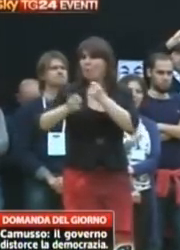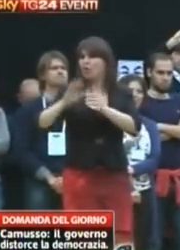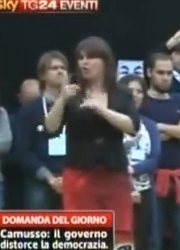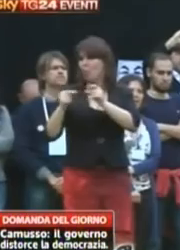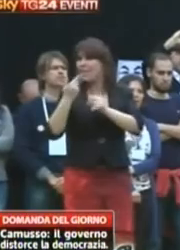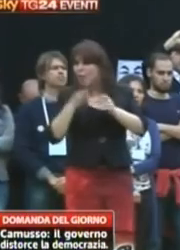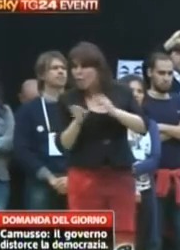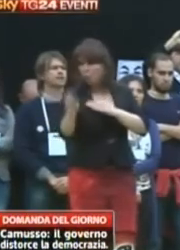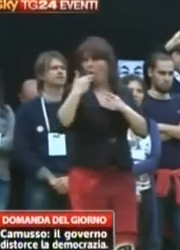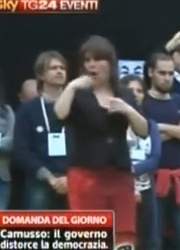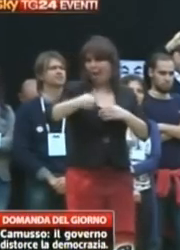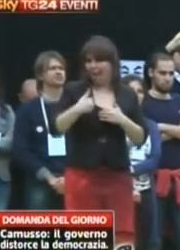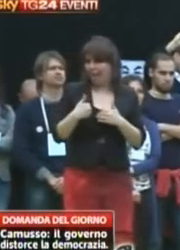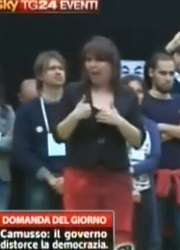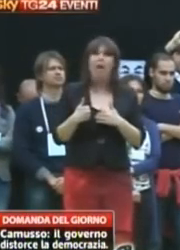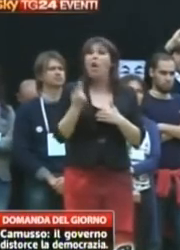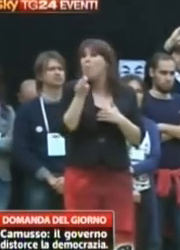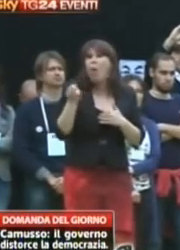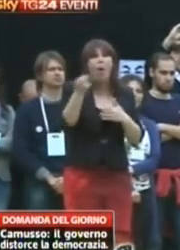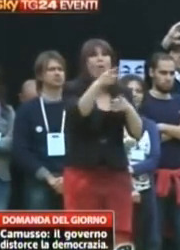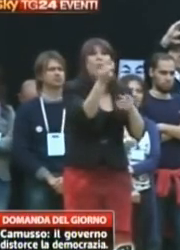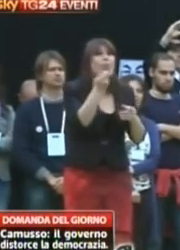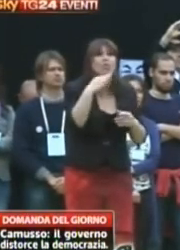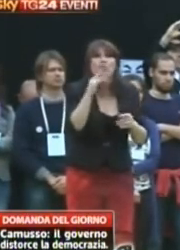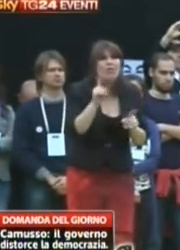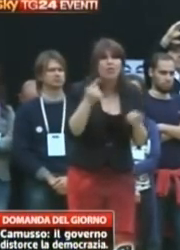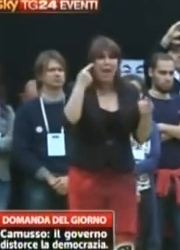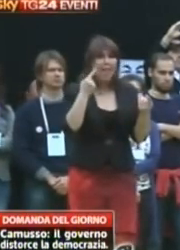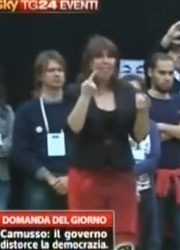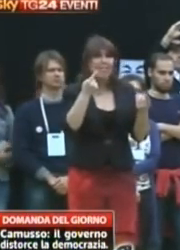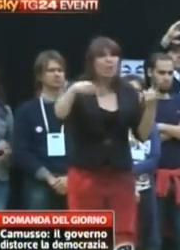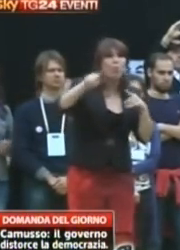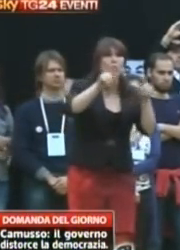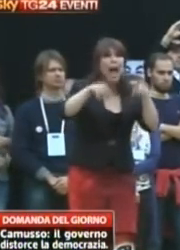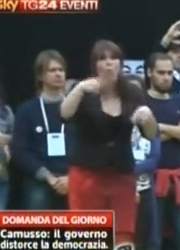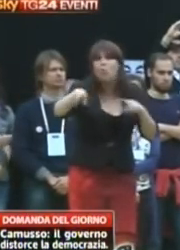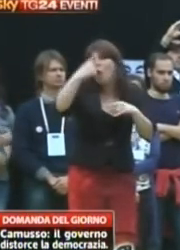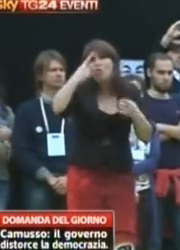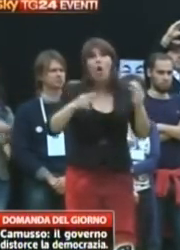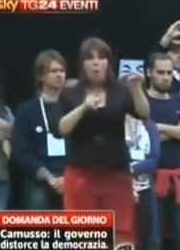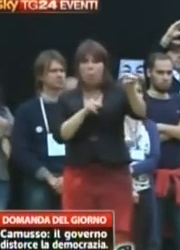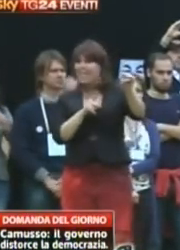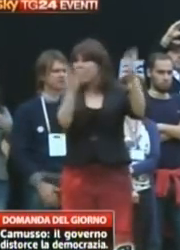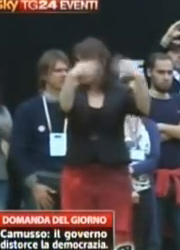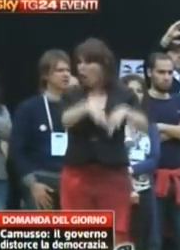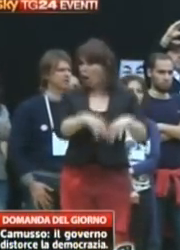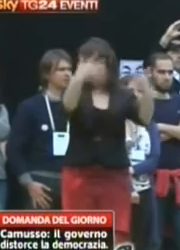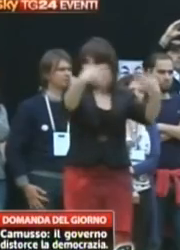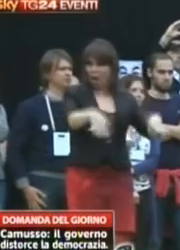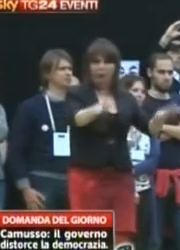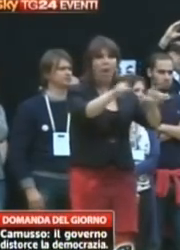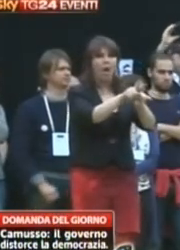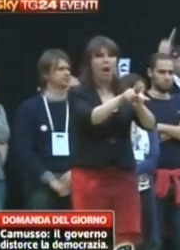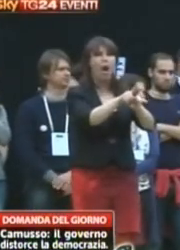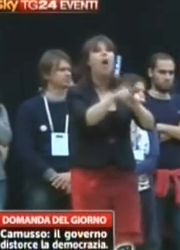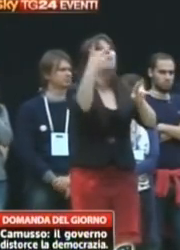riusciti a fare. Magari non è tanto per voi o per alcuni di voi, ma il comunismo è fallito. Il comunismo è fallito perché